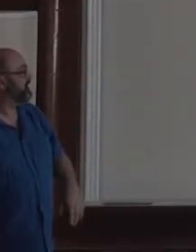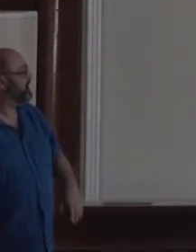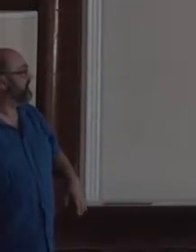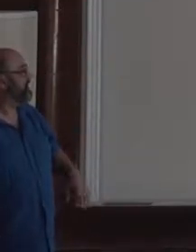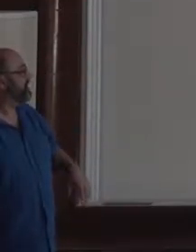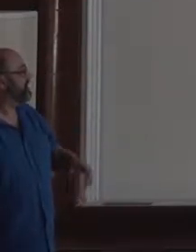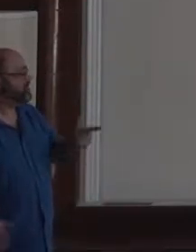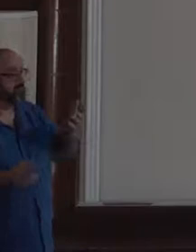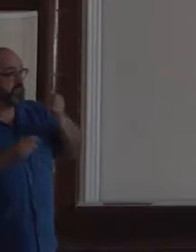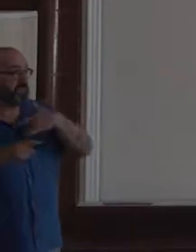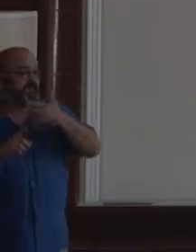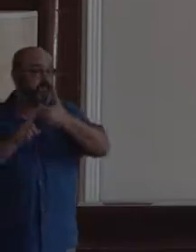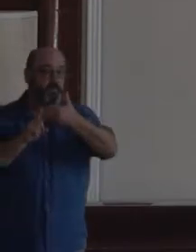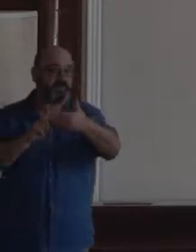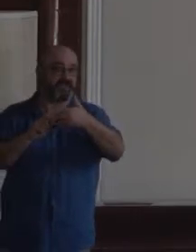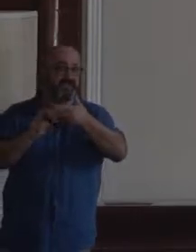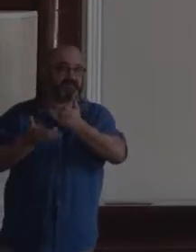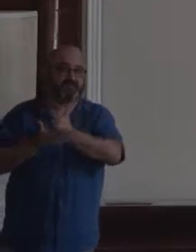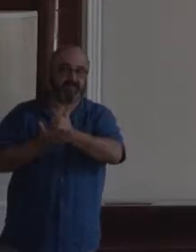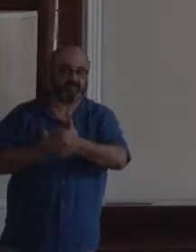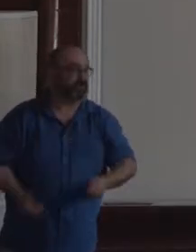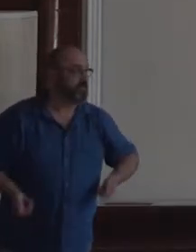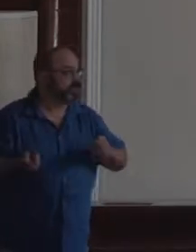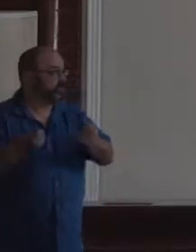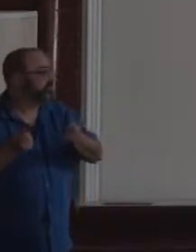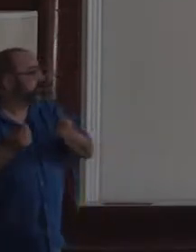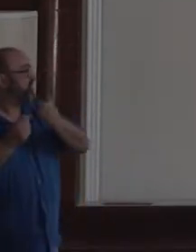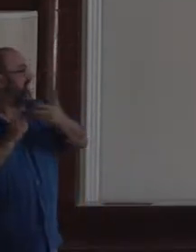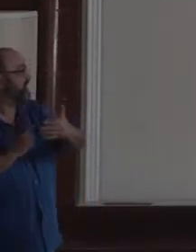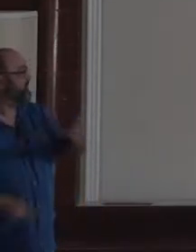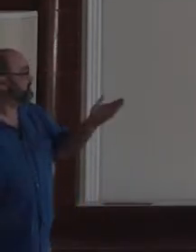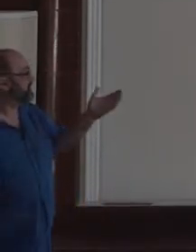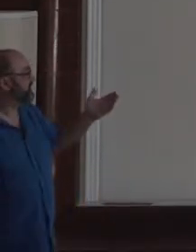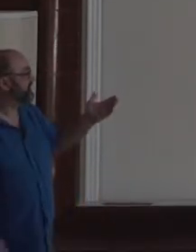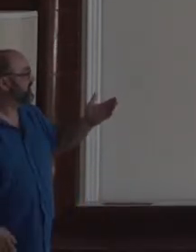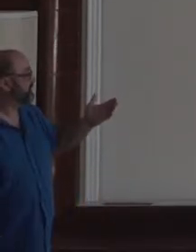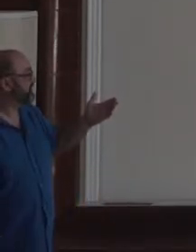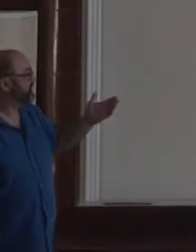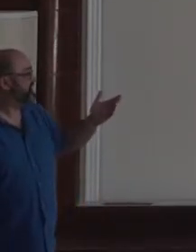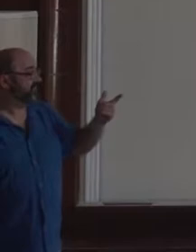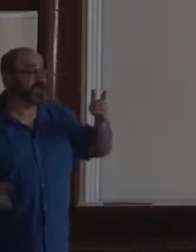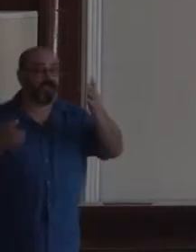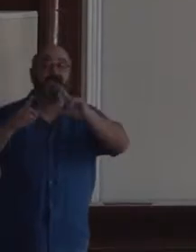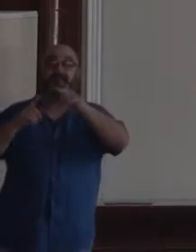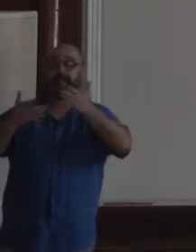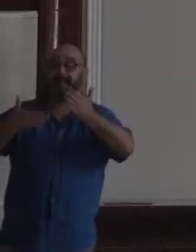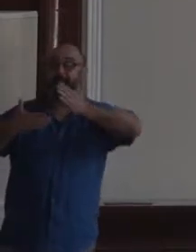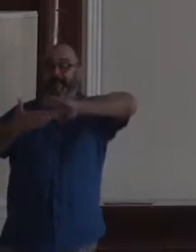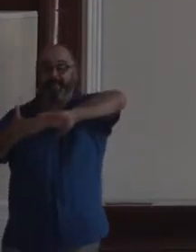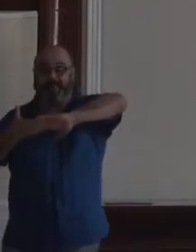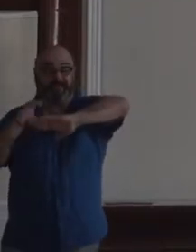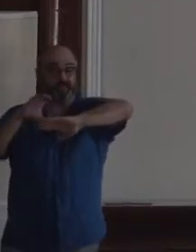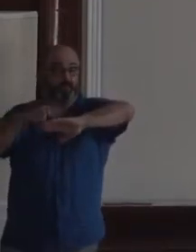manager ou gestionnaire de contexte, ce qui fait que le code qui sera exécuté à l'intérieur de ce